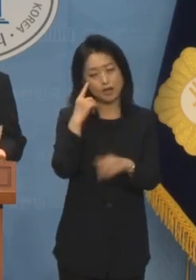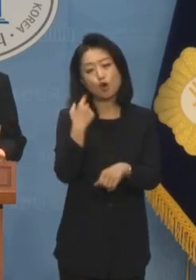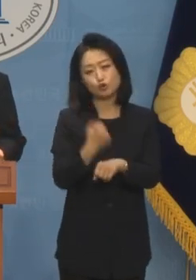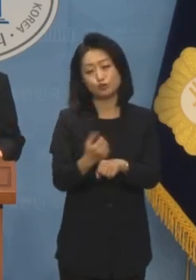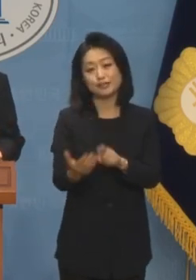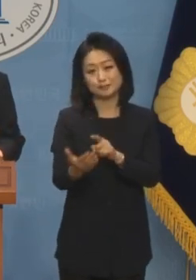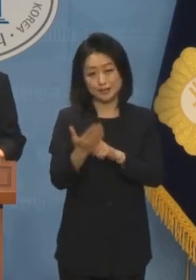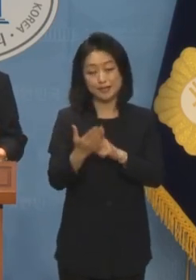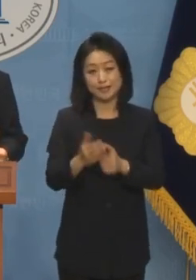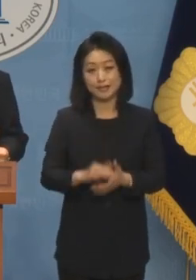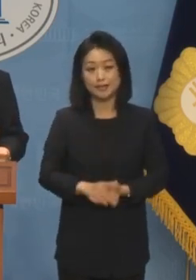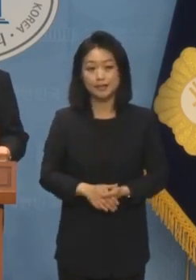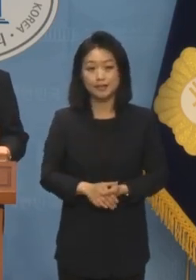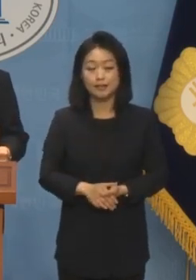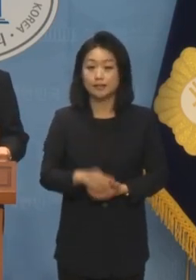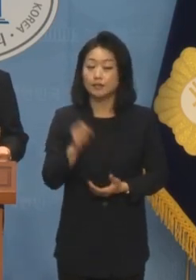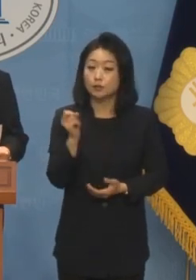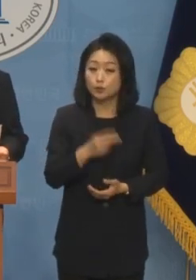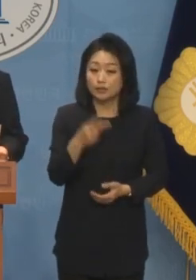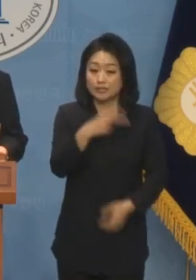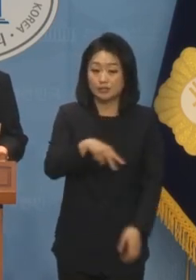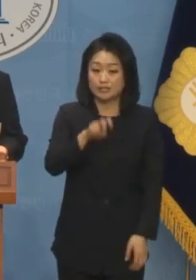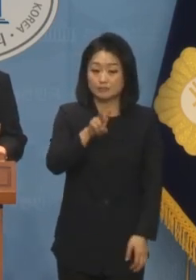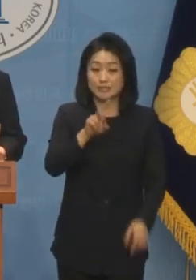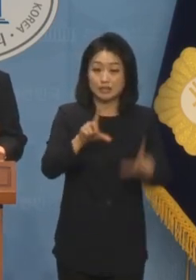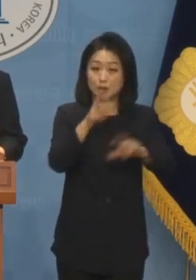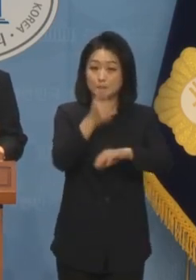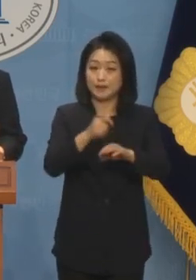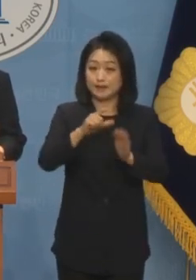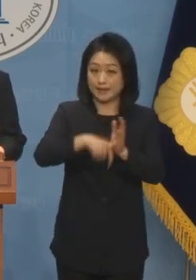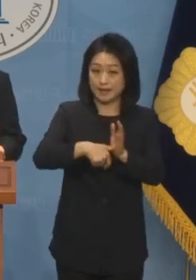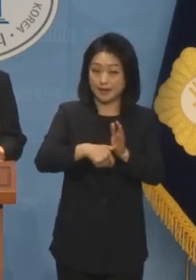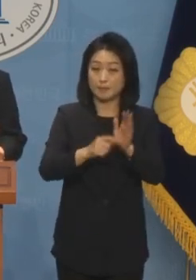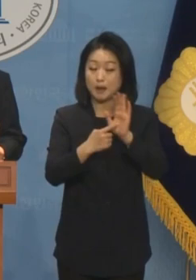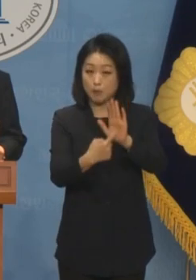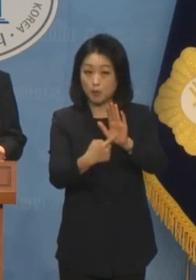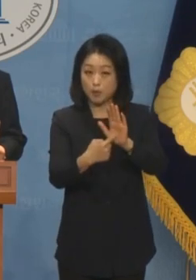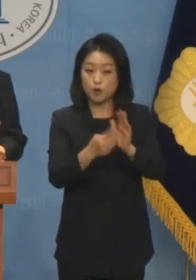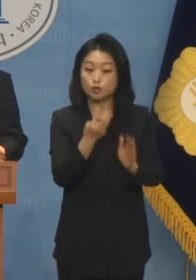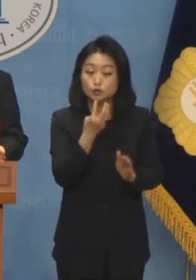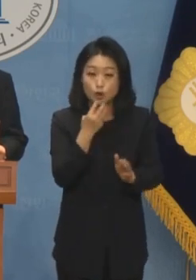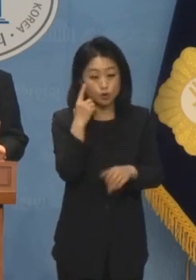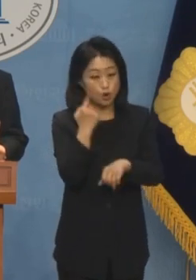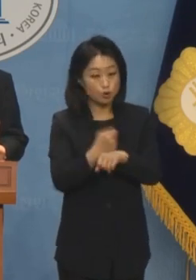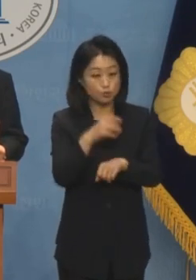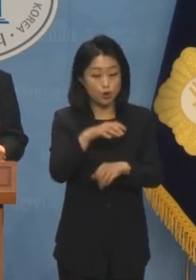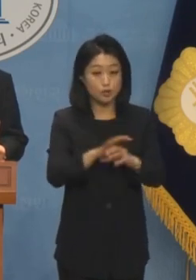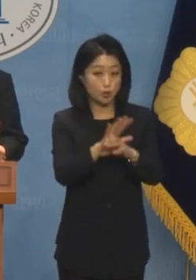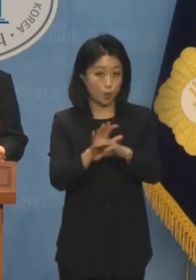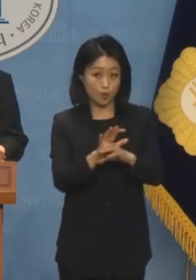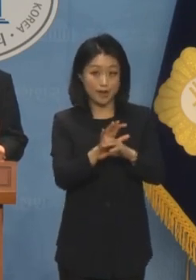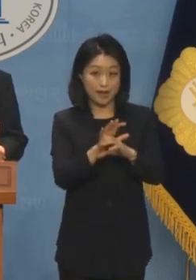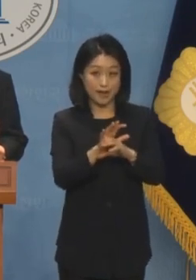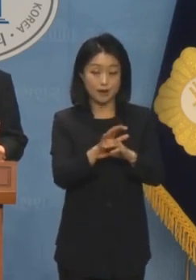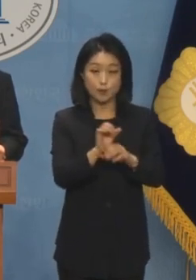이미 나와 있습니다. 또한 2022년 말 발표된 서울연구원의 코로나의 서울